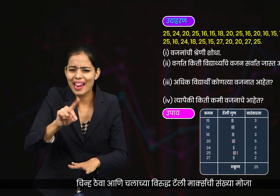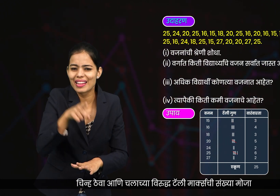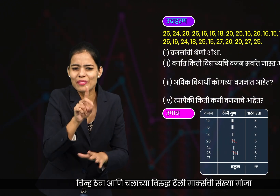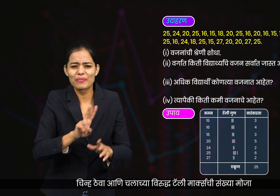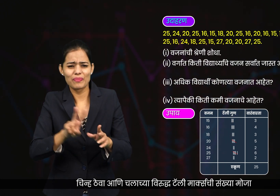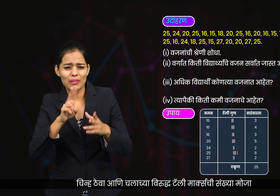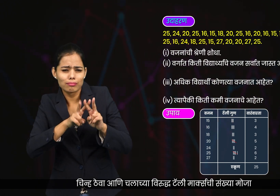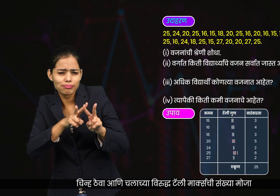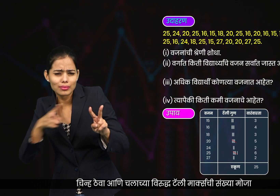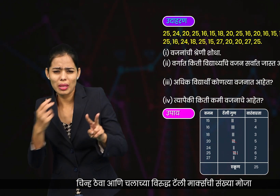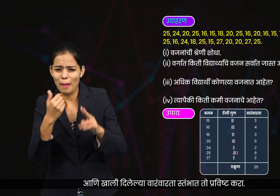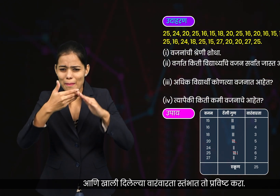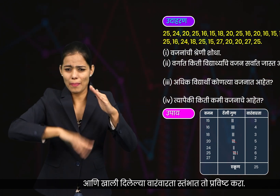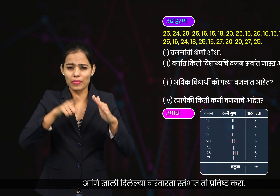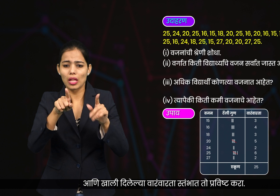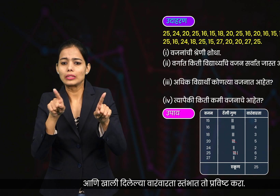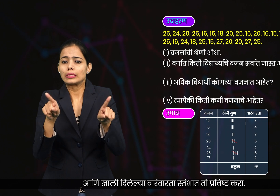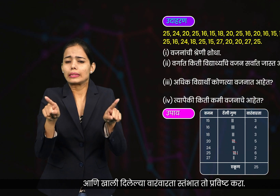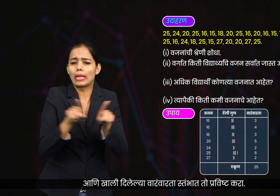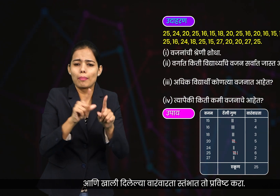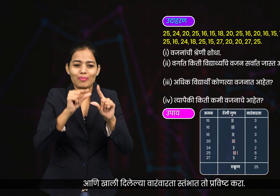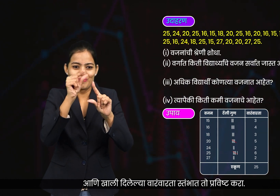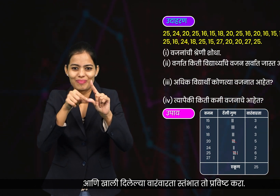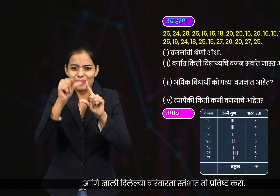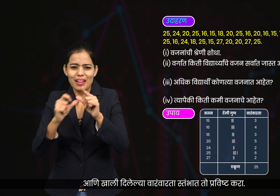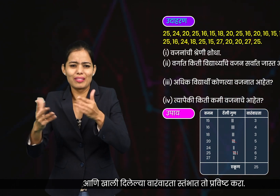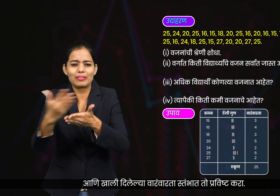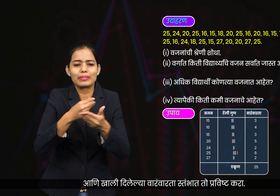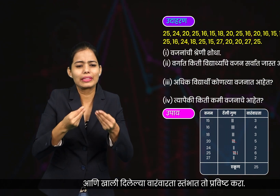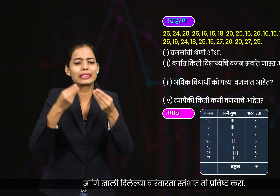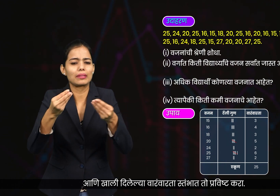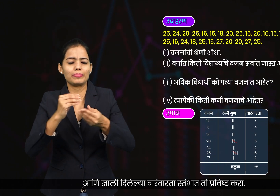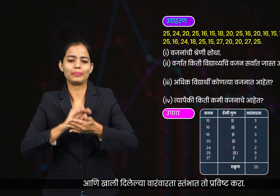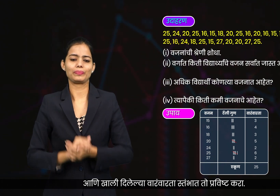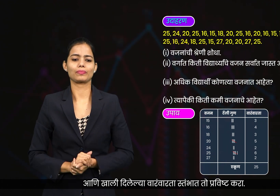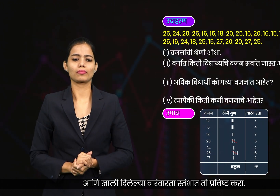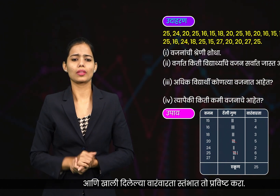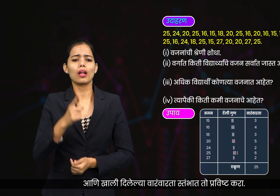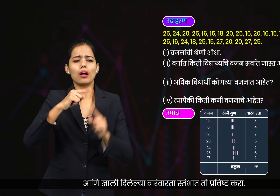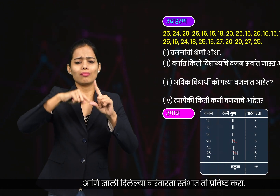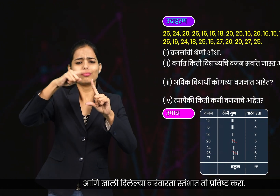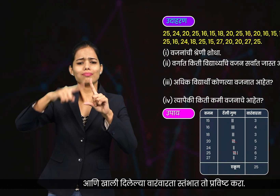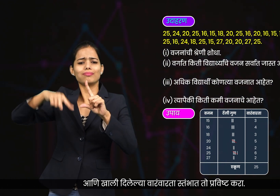मार्क्सची संख्या मोजा आणि खाली दिलेल्या वारंवारता स्तंभात तो प्रविष्ट करा.